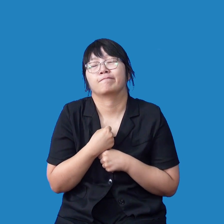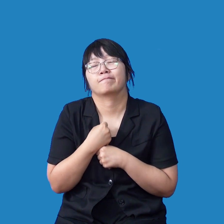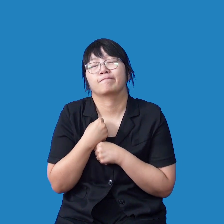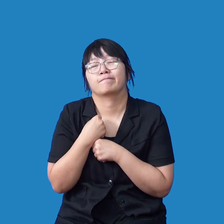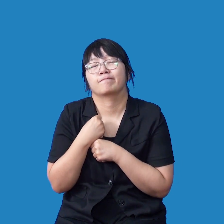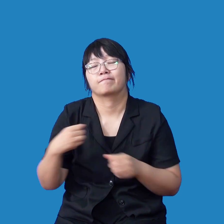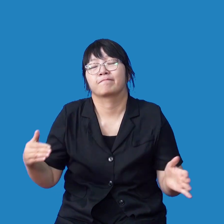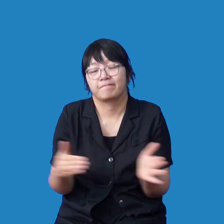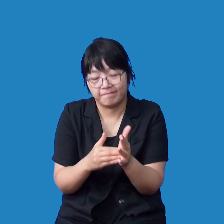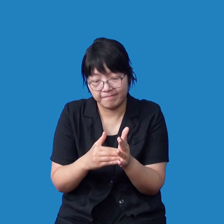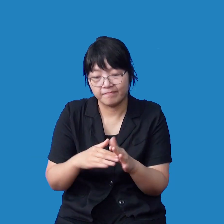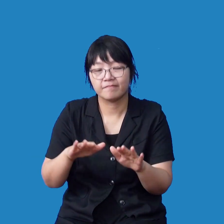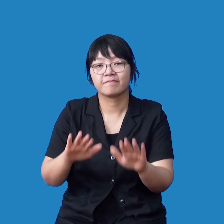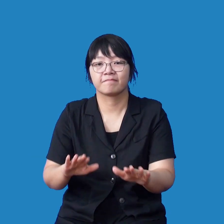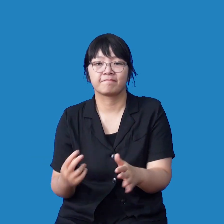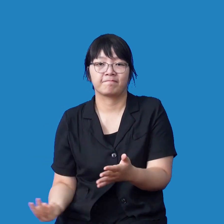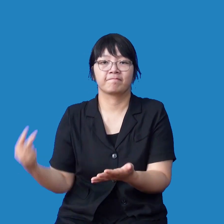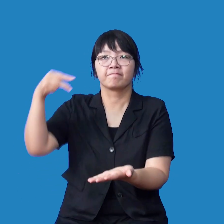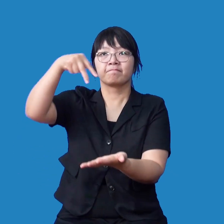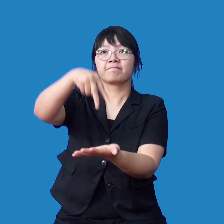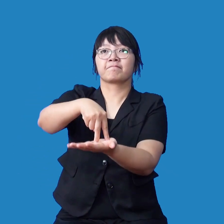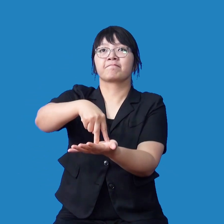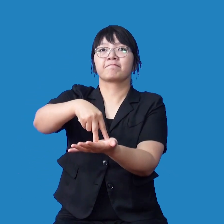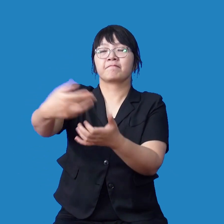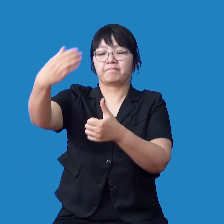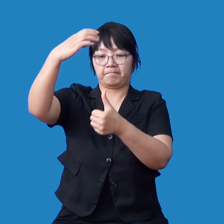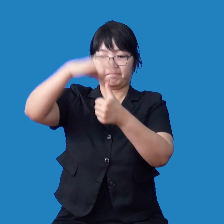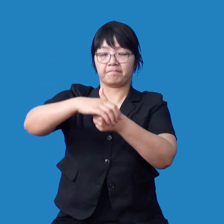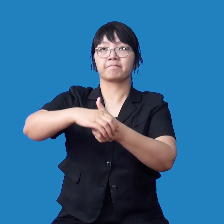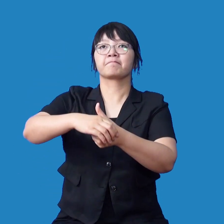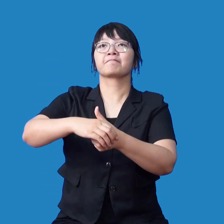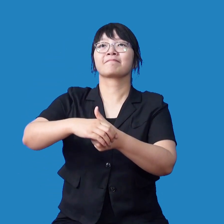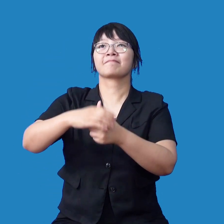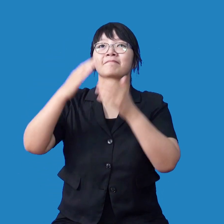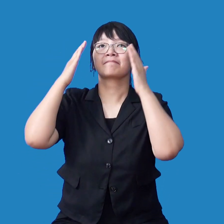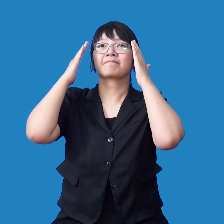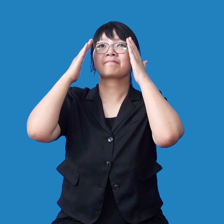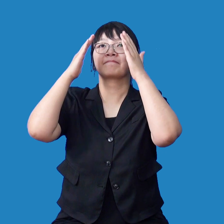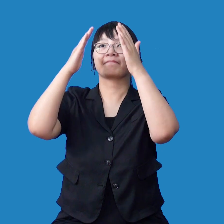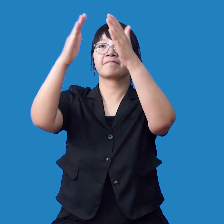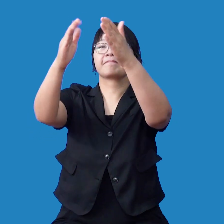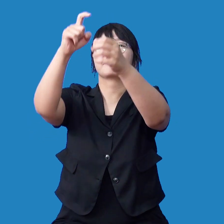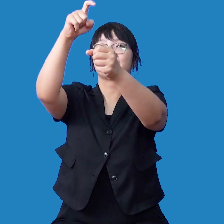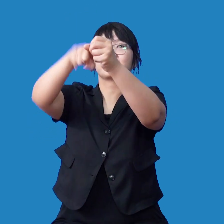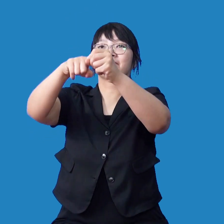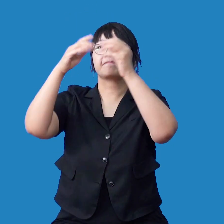일어나 다시 소명을 향해, 아니 소명의 실현과 완성을